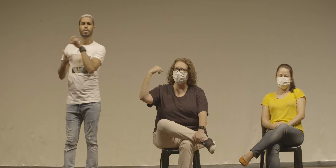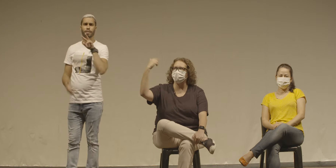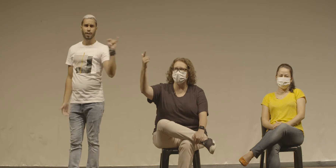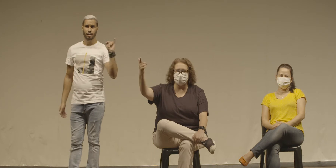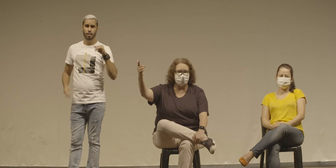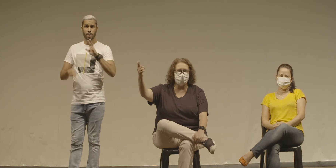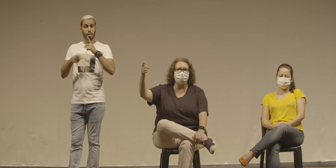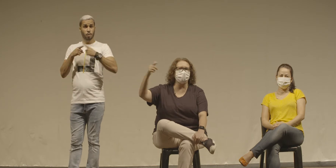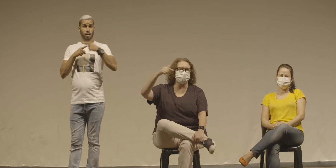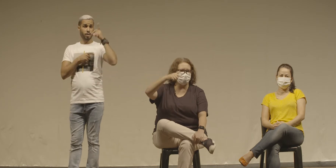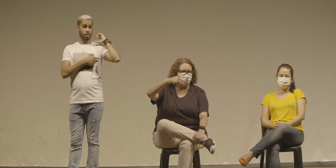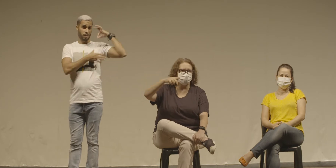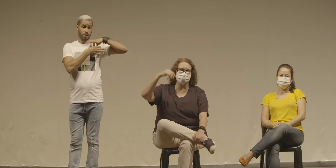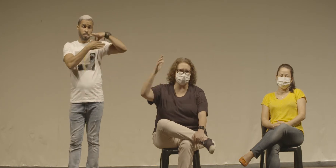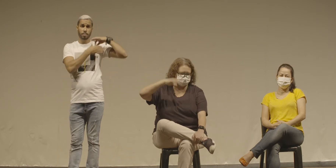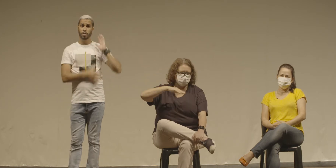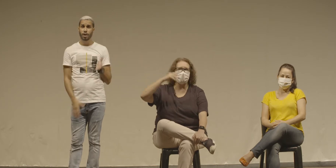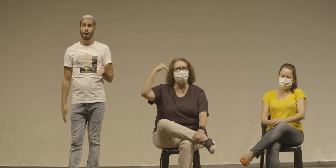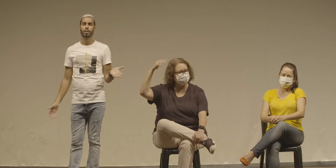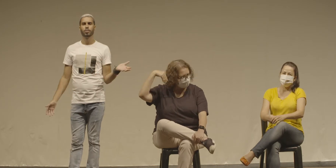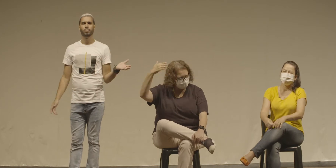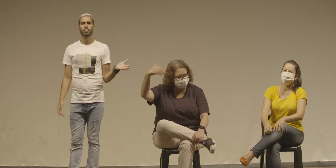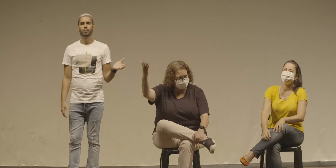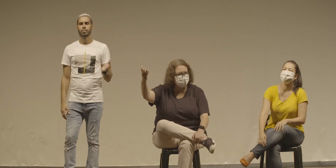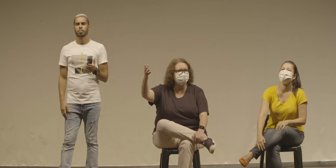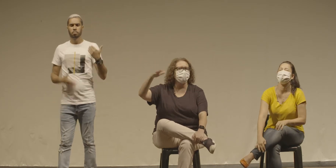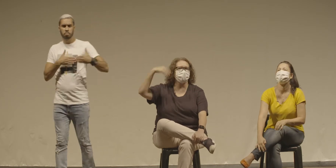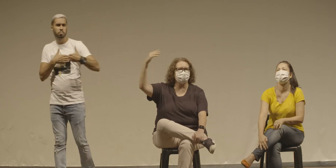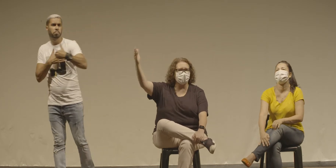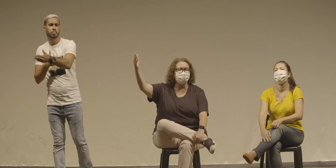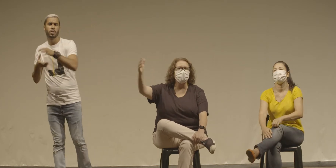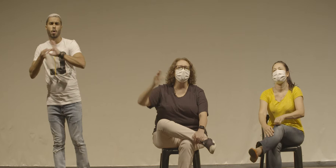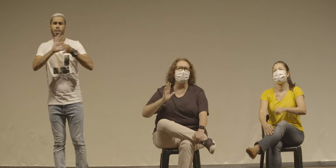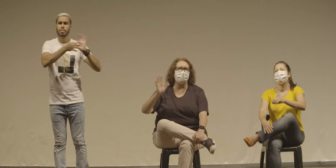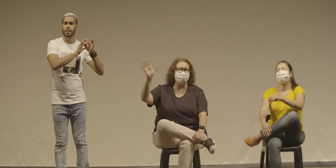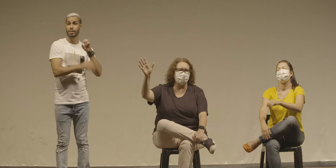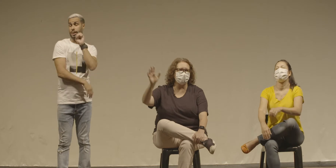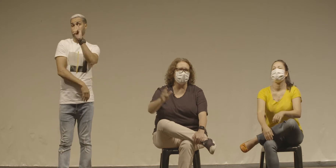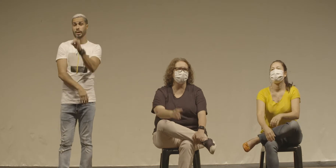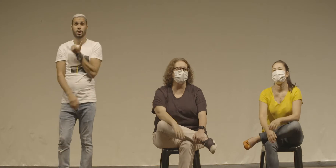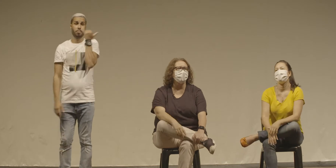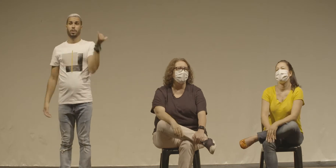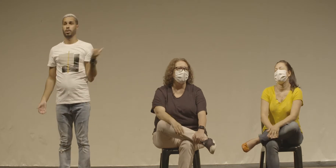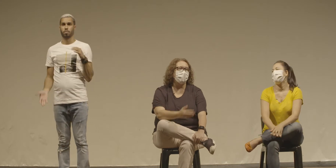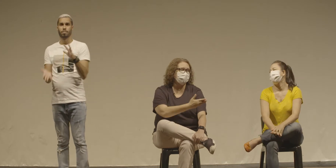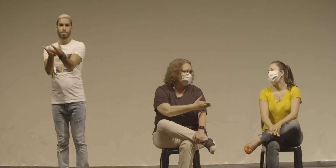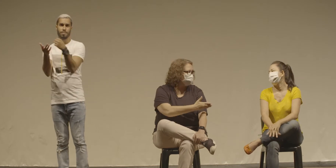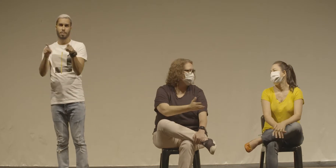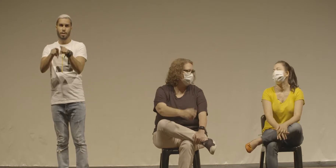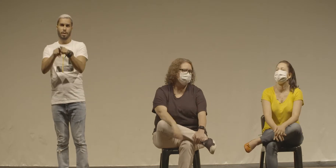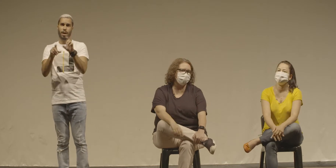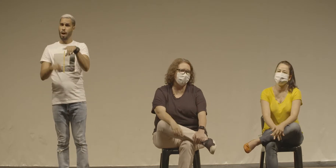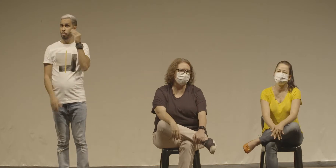agora e daqui a pouco, nas Olimpíadas, a gente não vai, mas se fôssemos e etc., ali para frente, né? E aí,